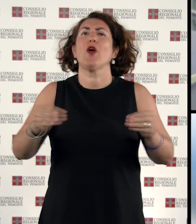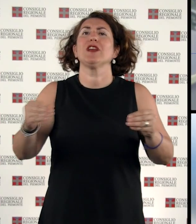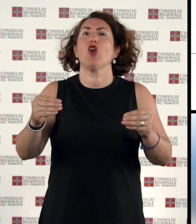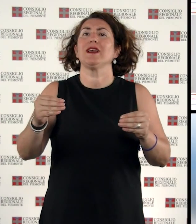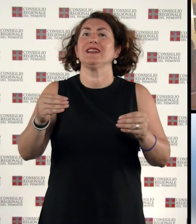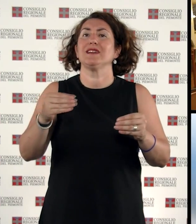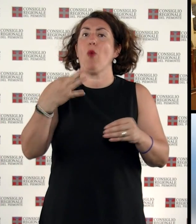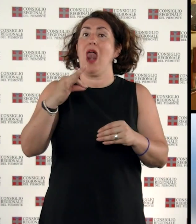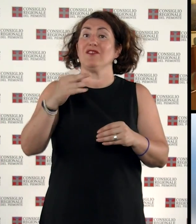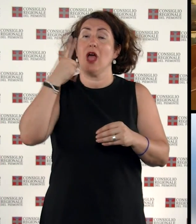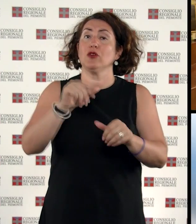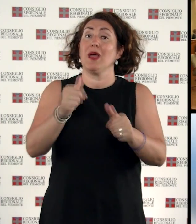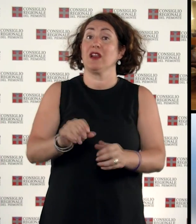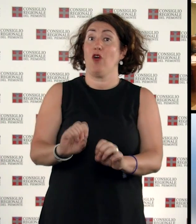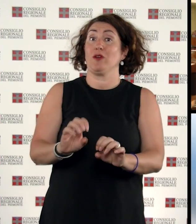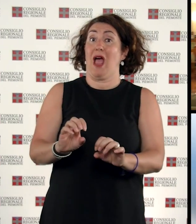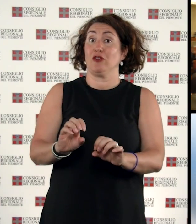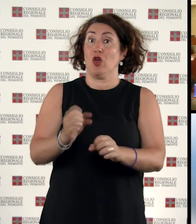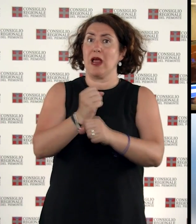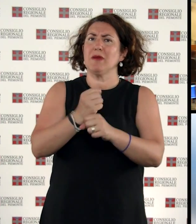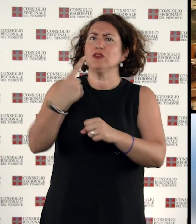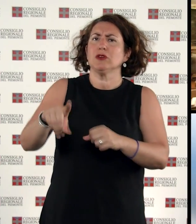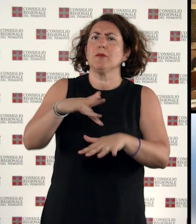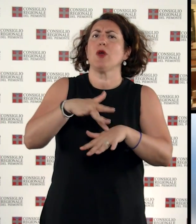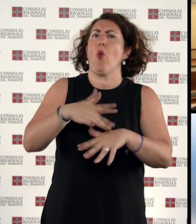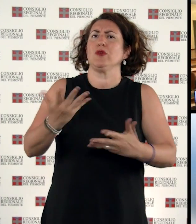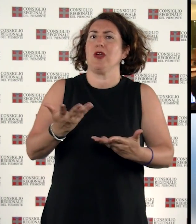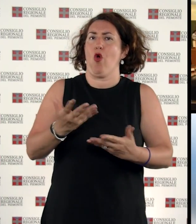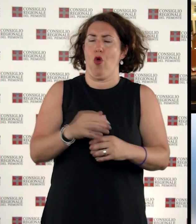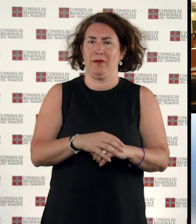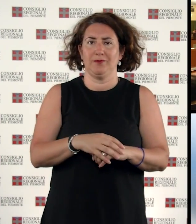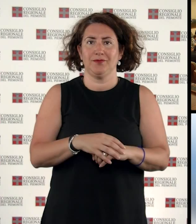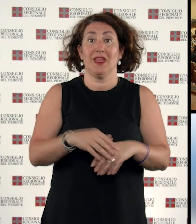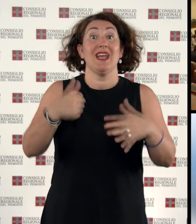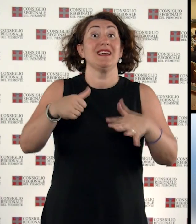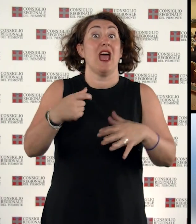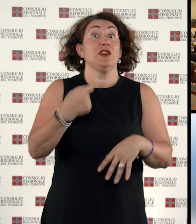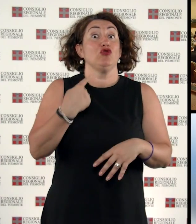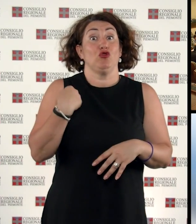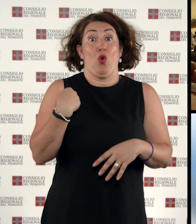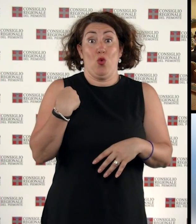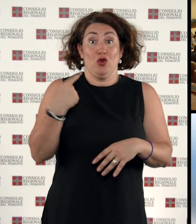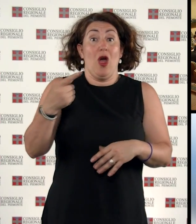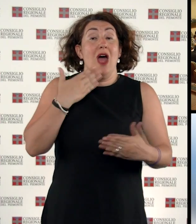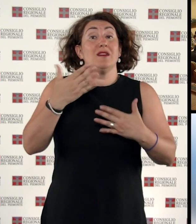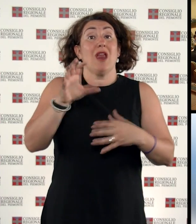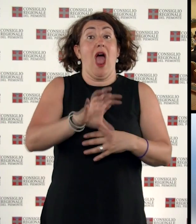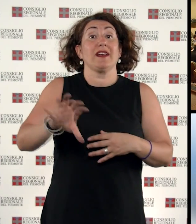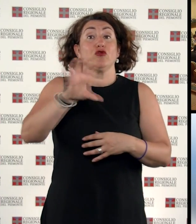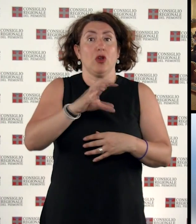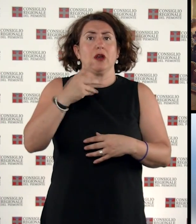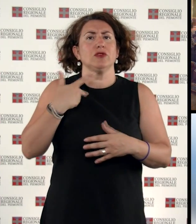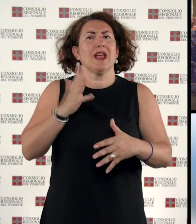formazione. L'Assemblea regionale, il 16 giugno, ha approvato all'unanimità la legge che favorisce interventi di